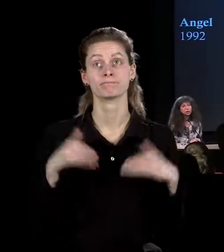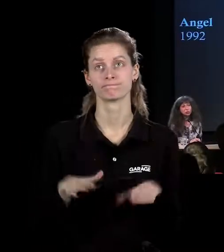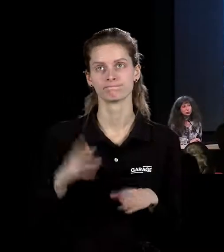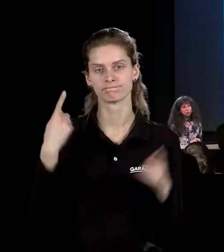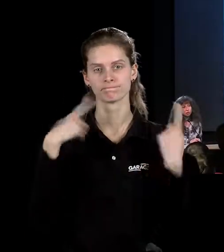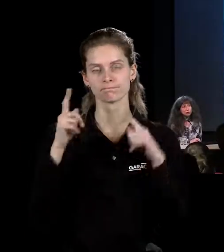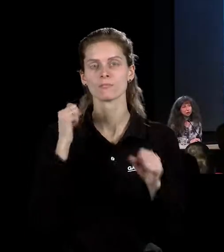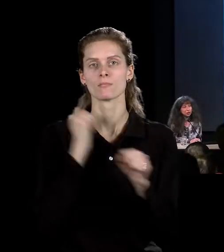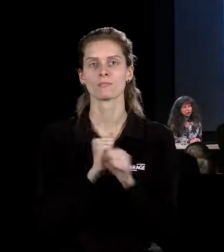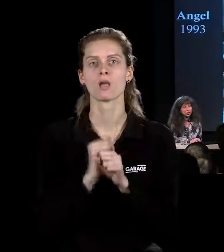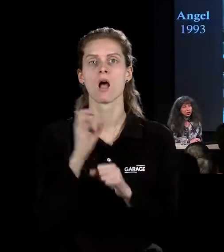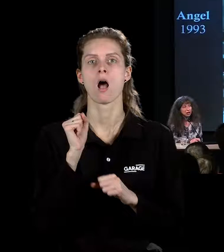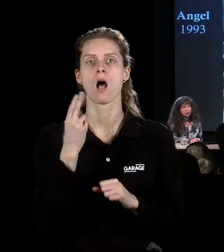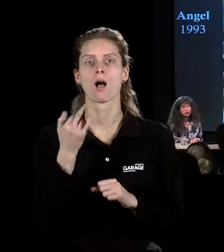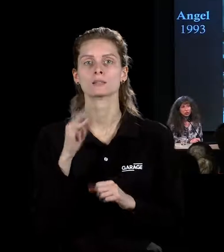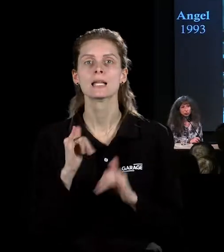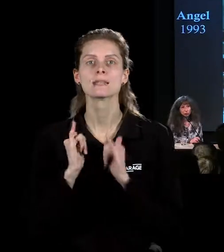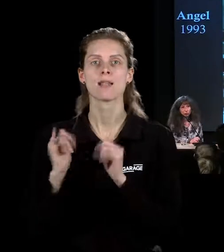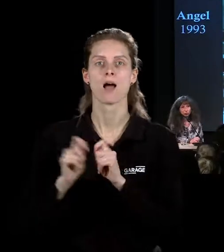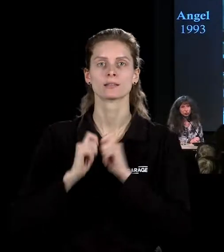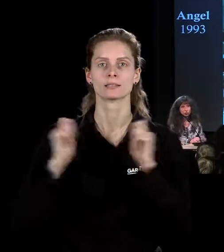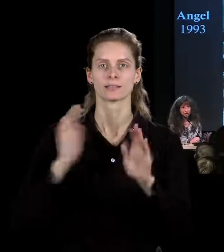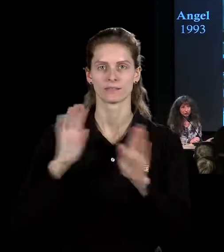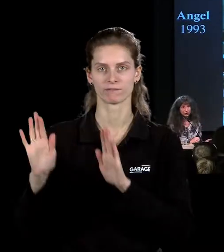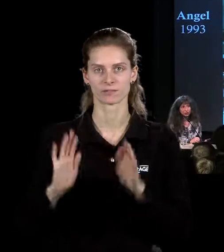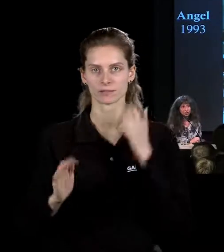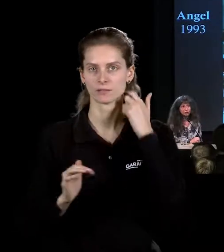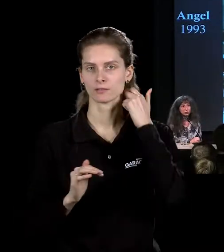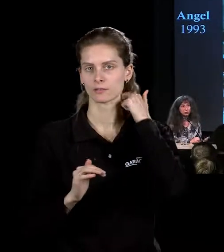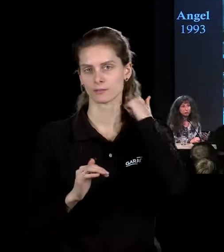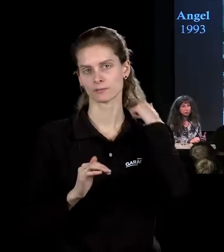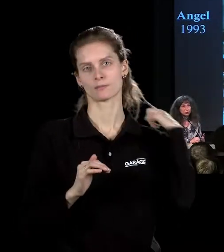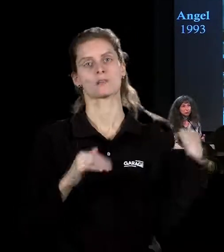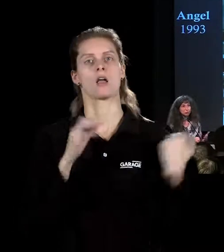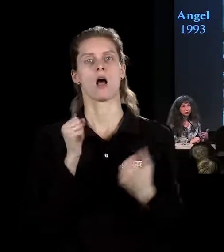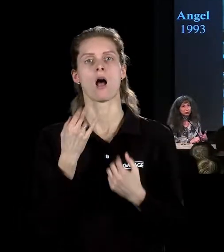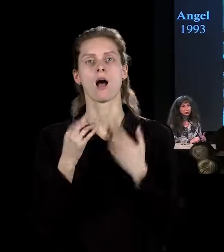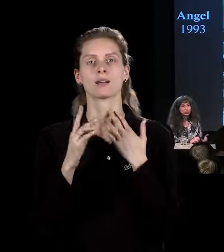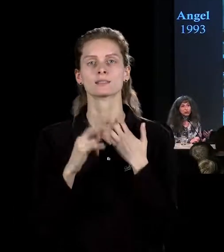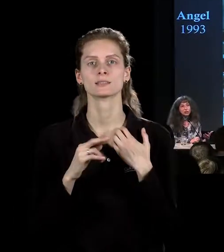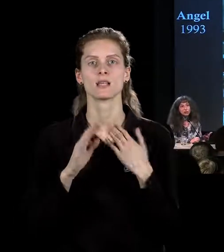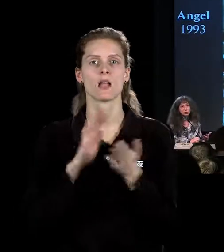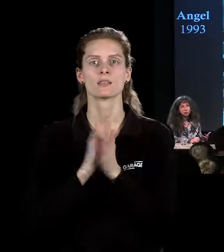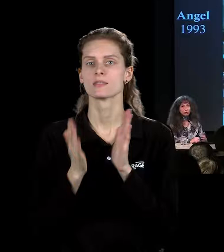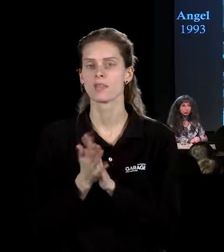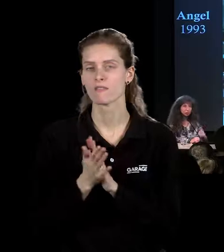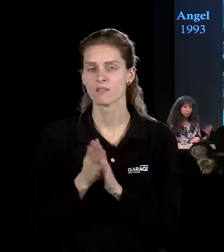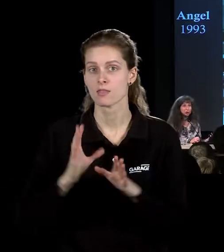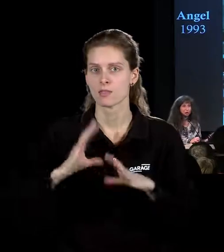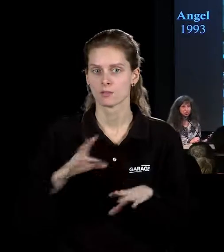импровизированно сделать акцию на открытие. Акция, которая происходит несанкционированно, при этом это удивительным образом, это первое, по-моему, последнее